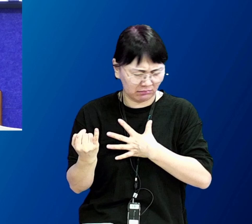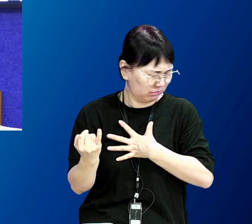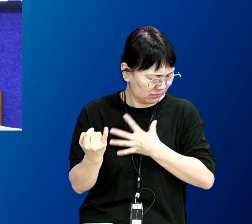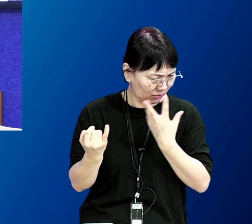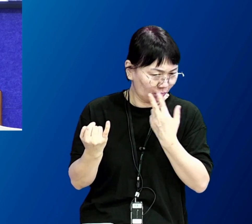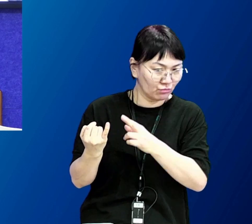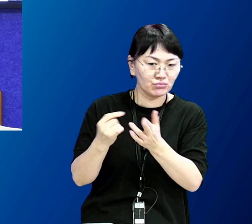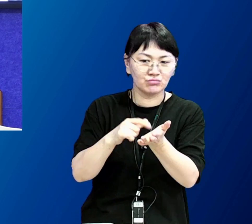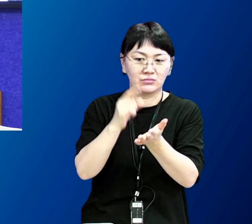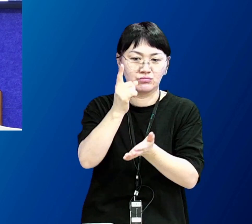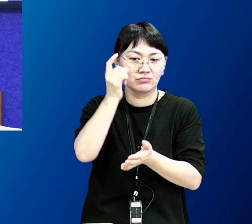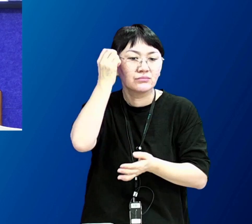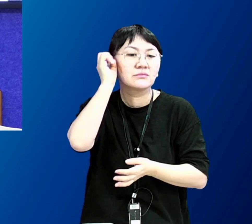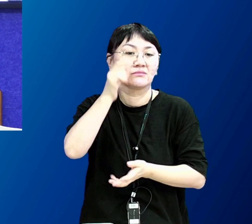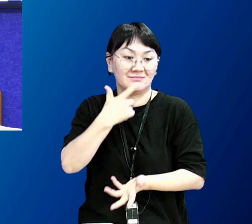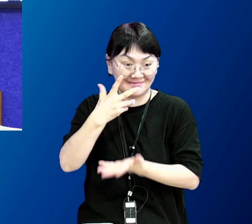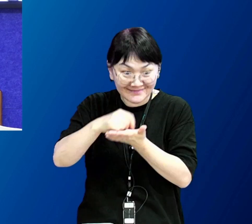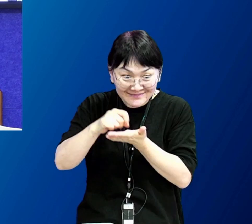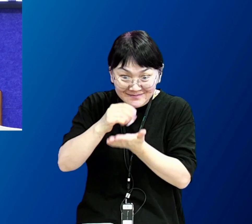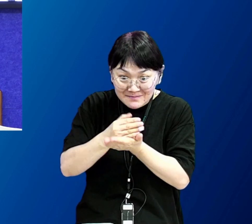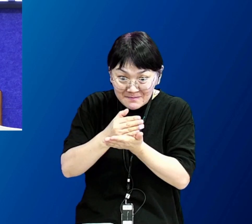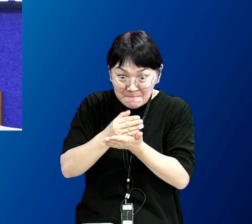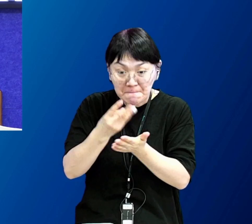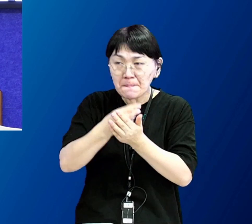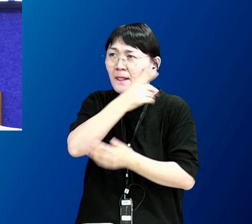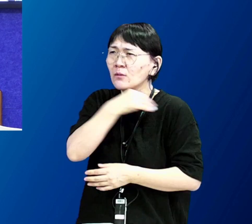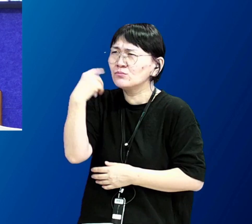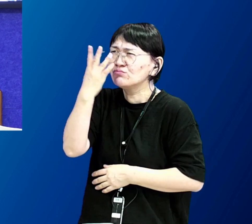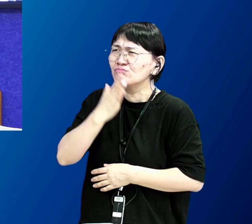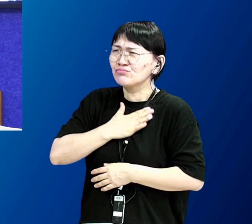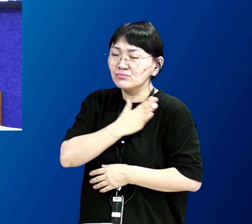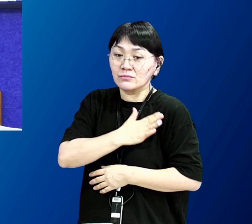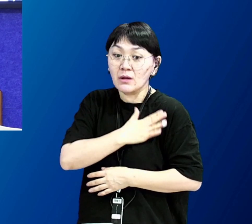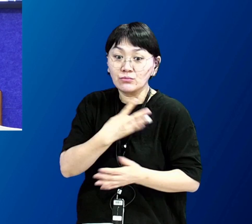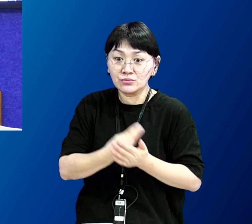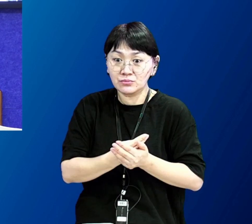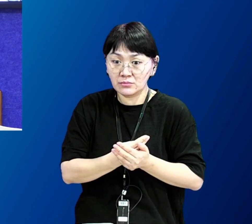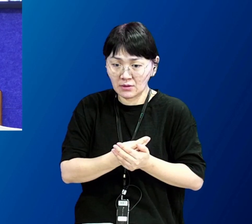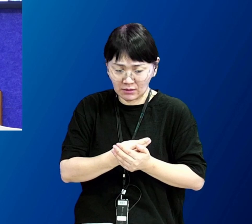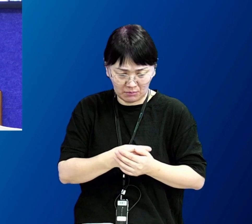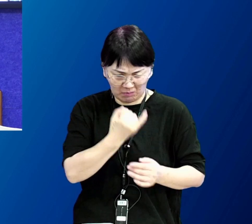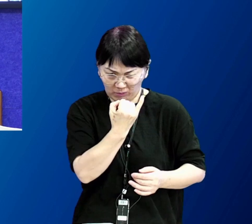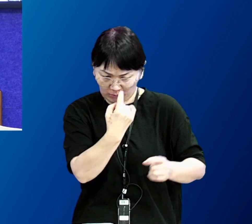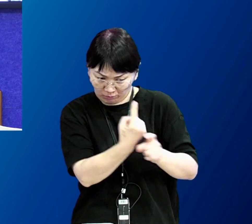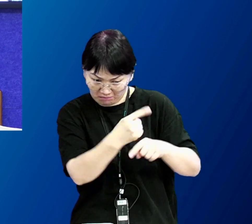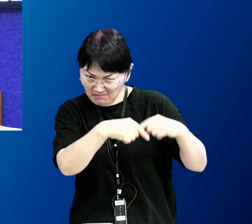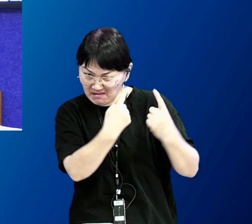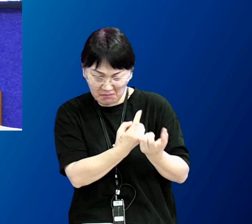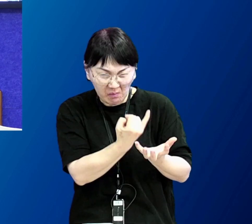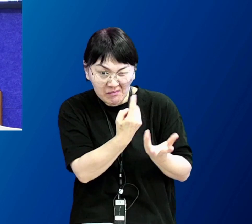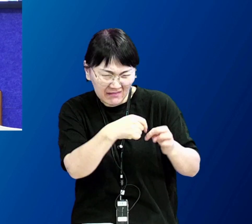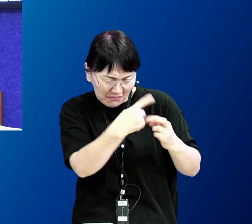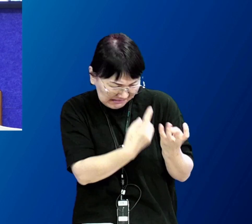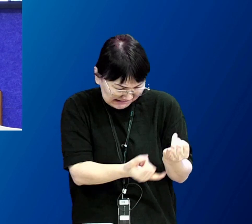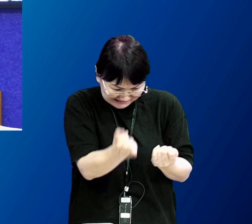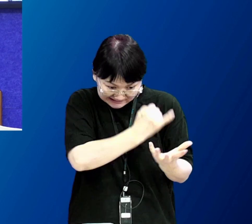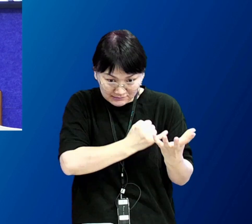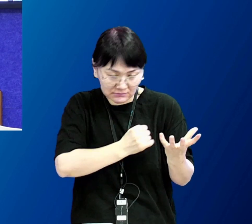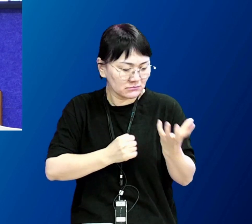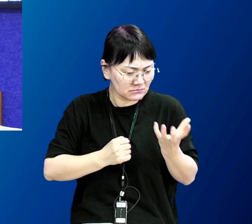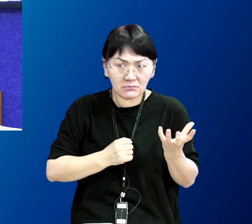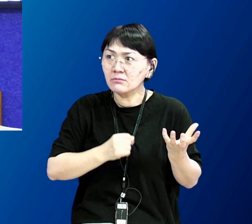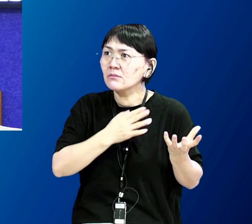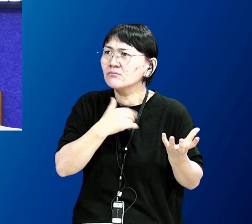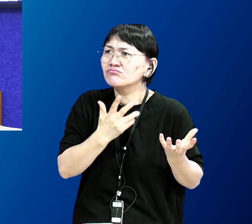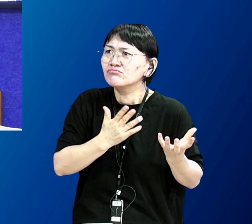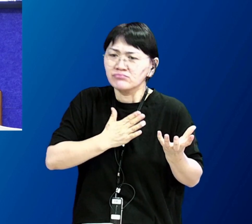байгаа биз? Эзнийг хайрлж байна гэдэг нь буруу мө гимнүглийг хорм мө зүйлийг бидний